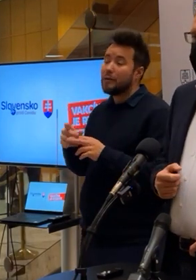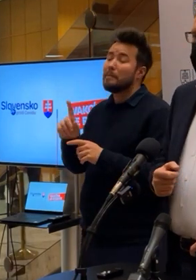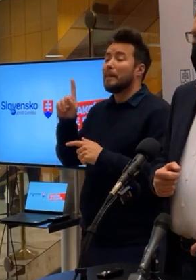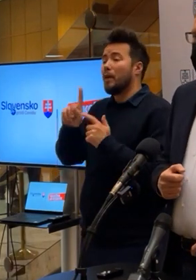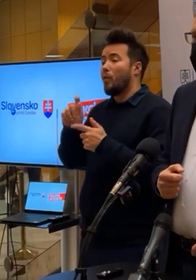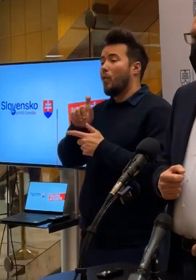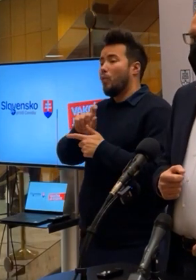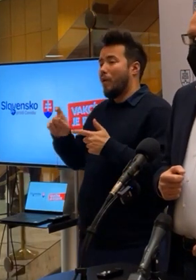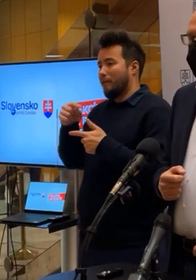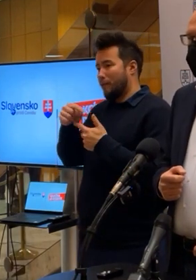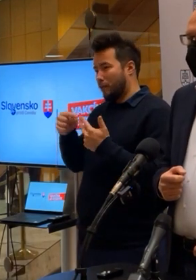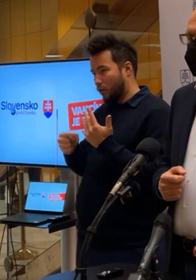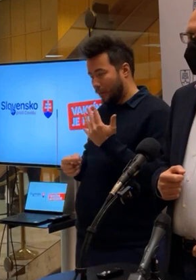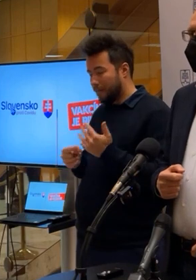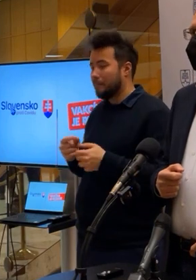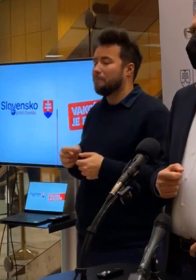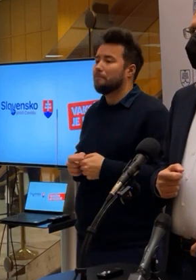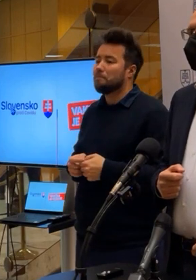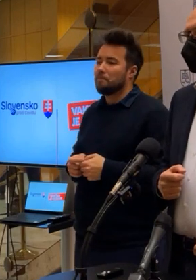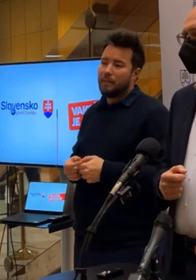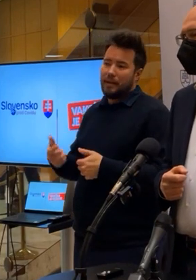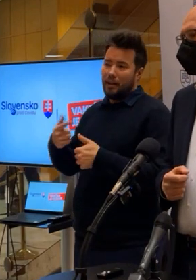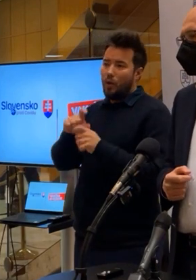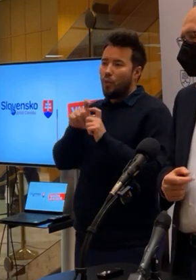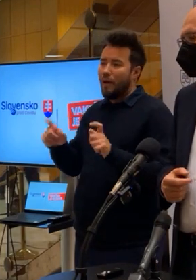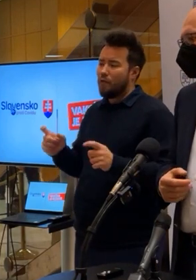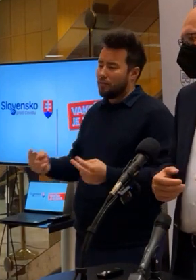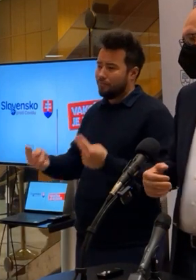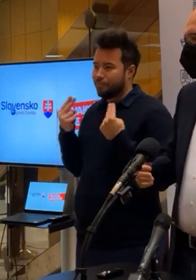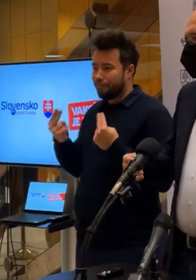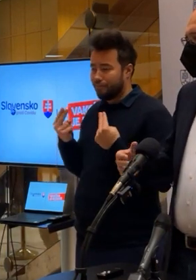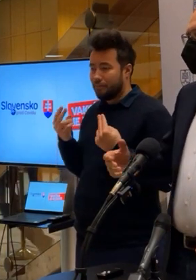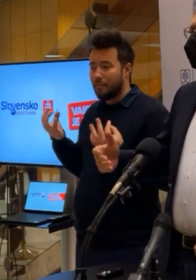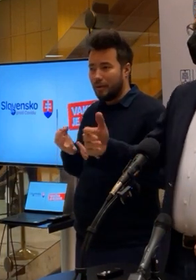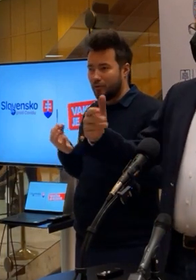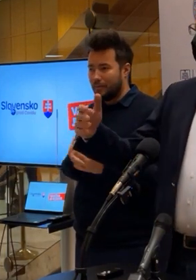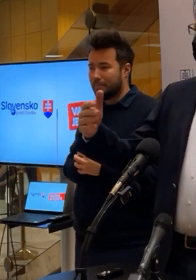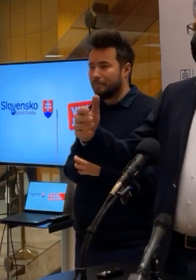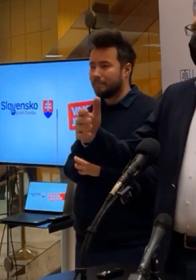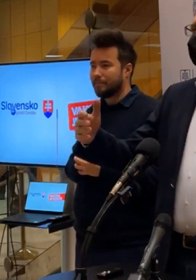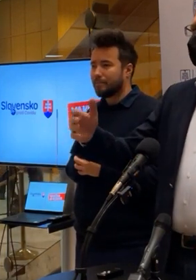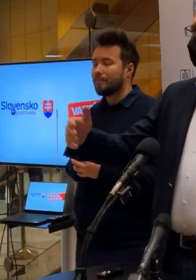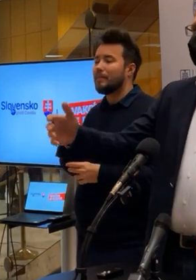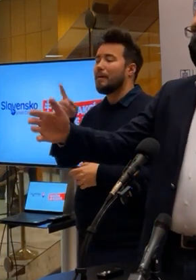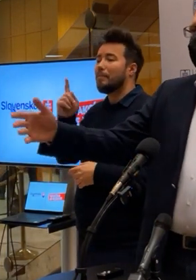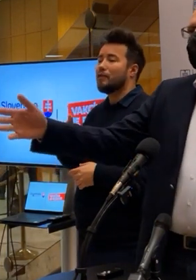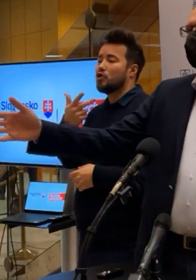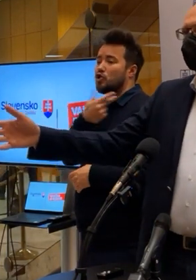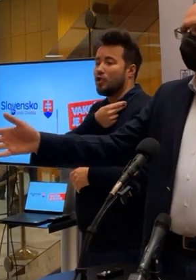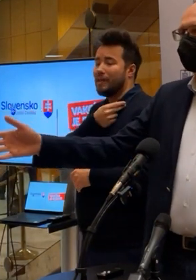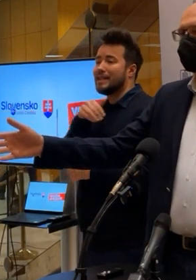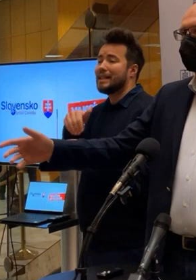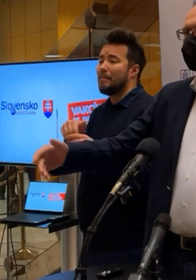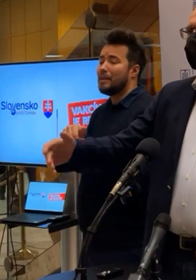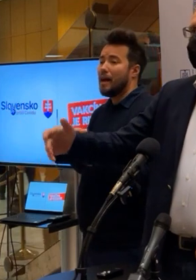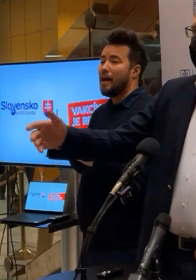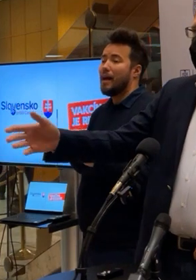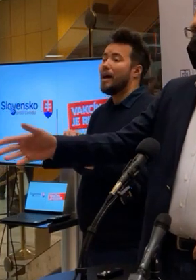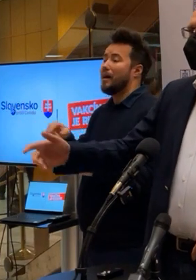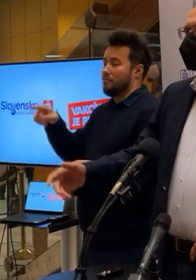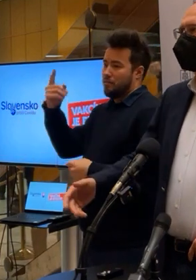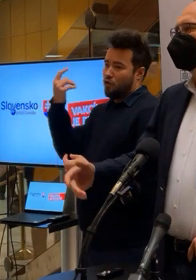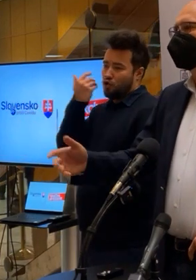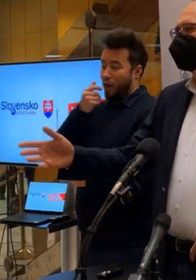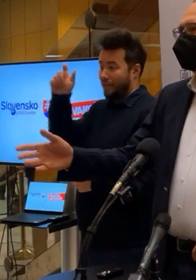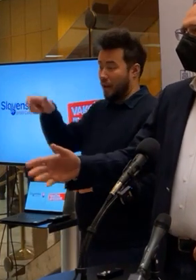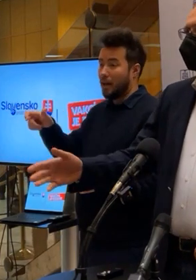ktorý vidím ako veľmi výrazný, je, že tá povinnosť bude v tom, že niekto to má urobiť a keď to nespraví,